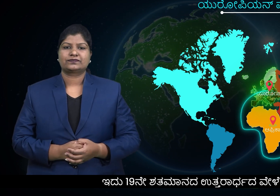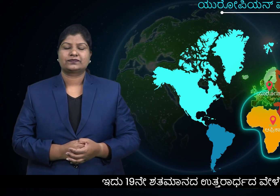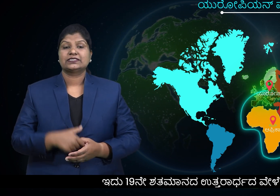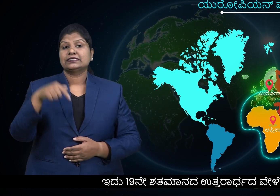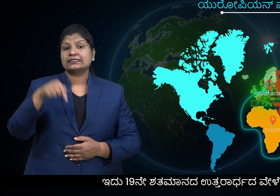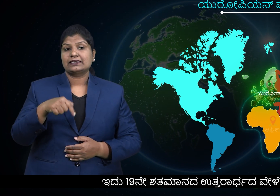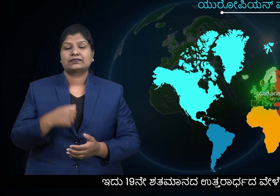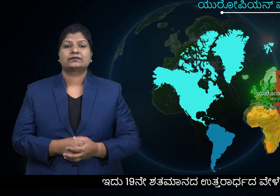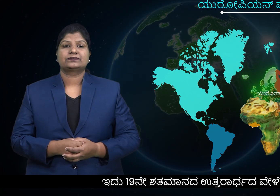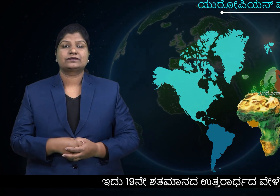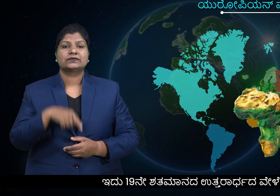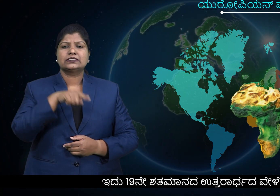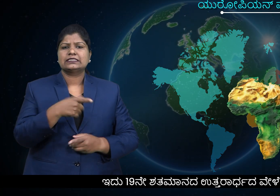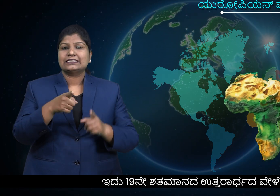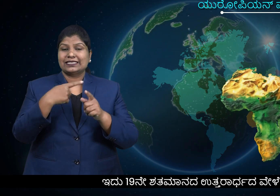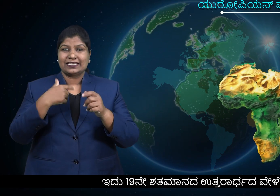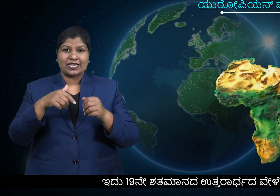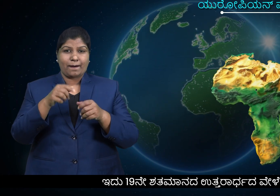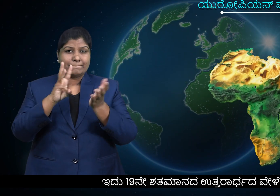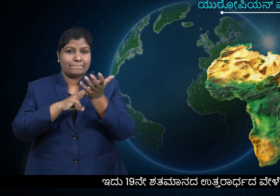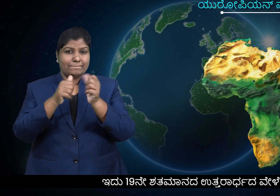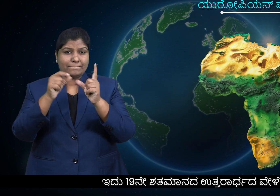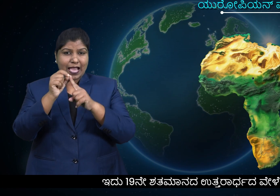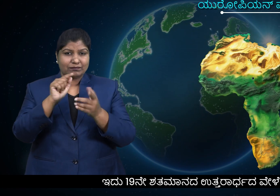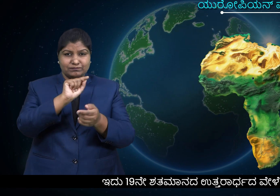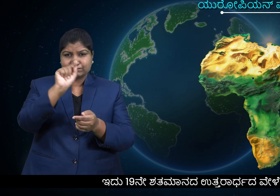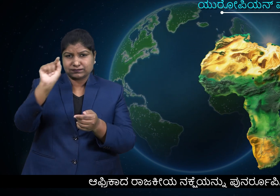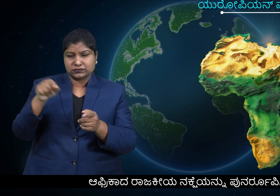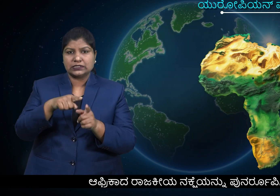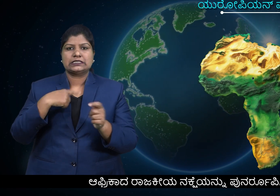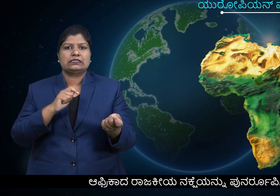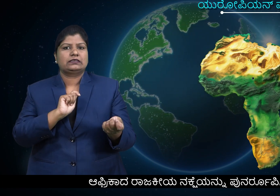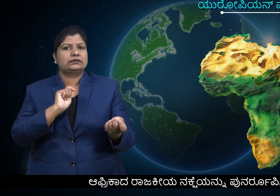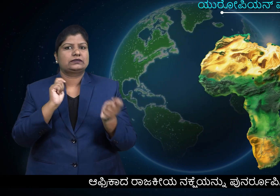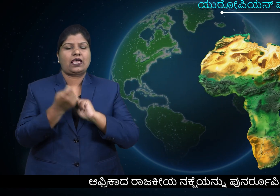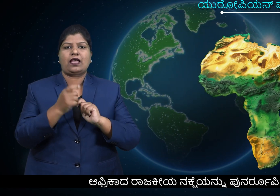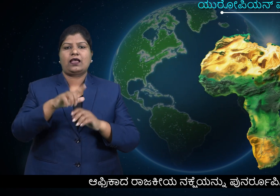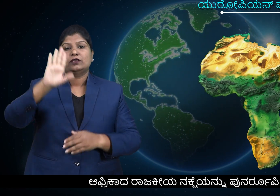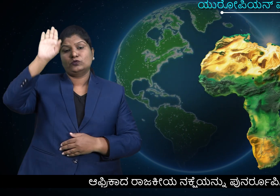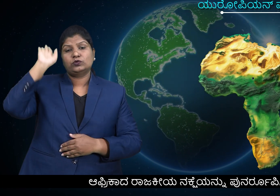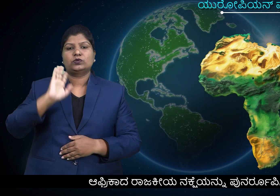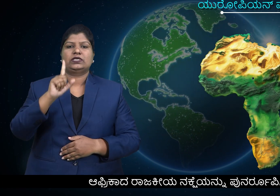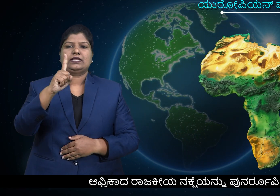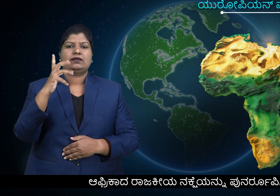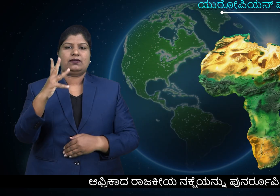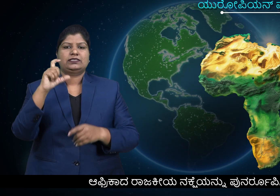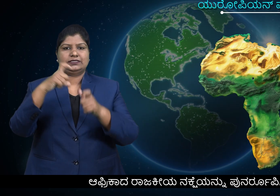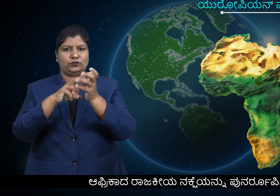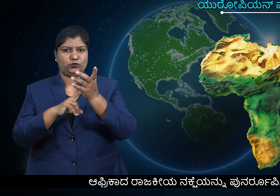ಇದು 19ನೇ ಶತಮಾನದ ಉತ್ತರಾರ್ಧದ ವೇಳೆಗೆ ಆಫ್ರಿಕಾದ ರಾಜಕೀಯ